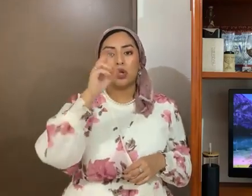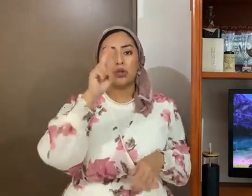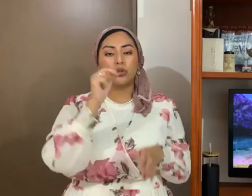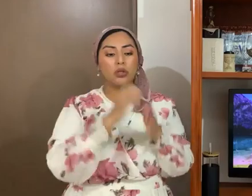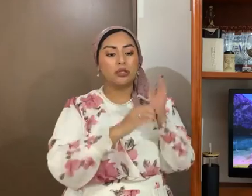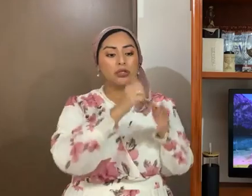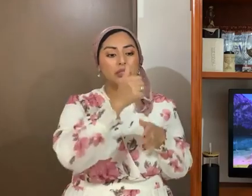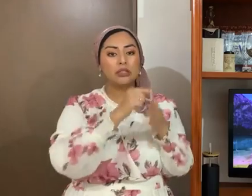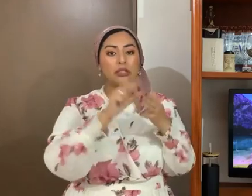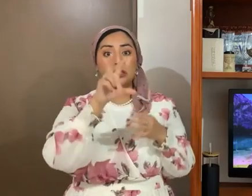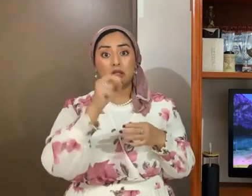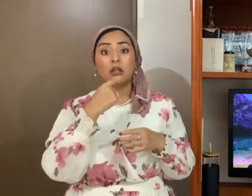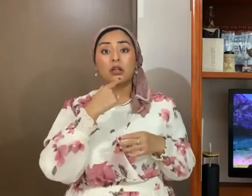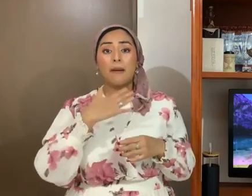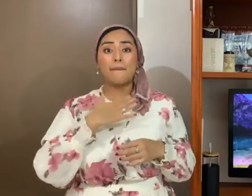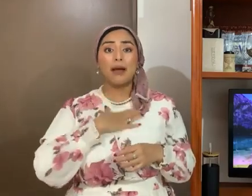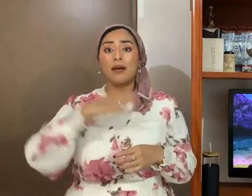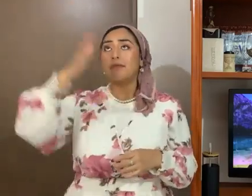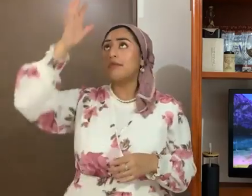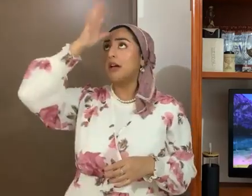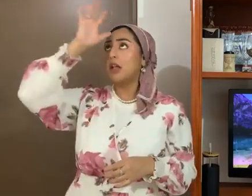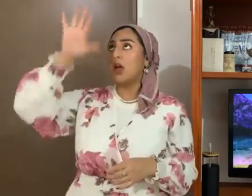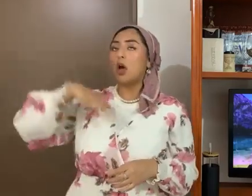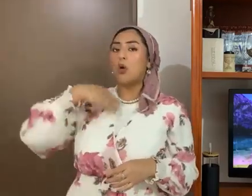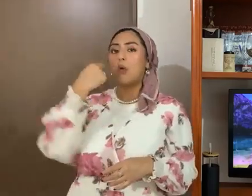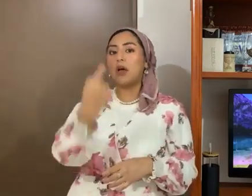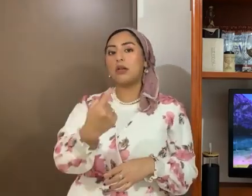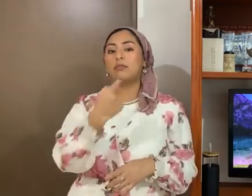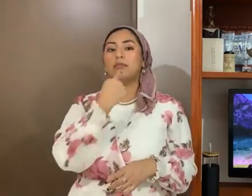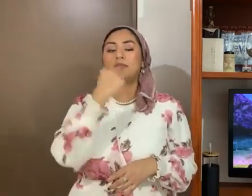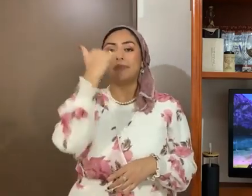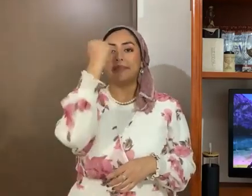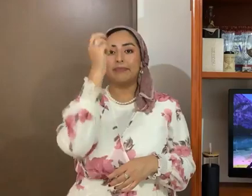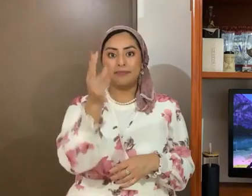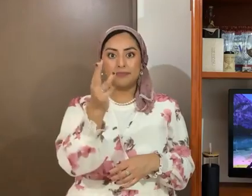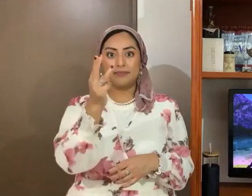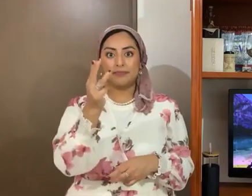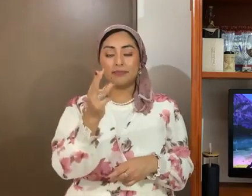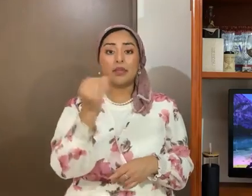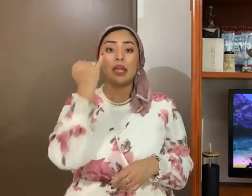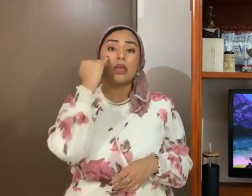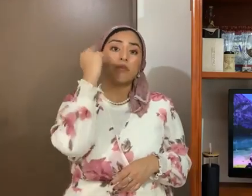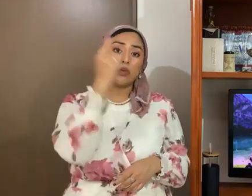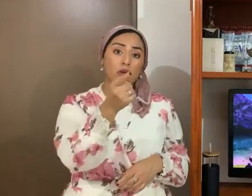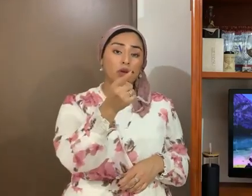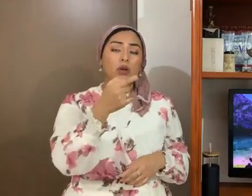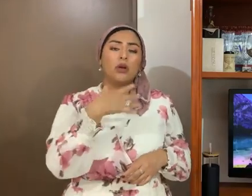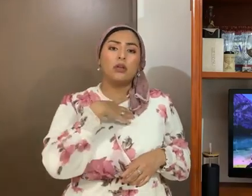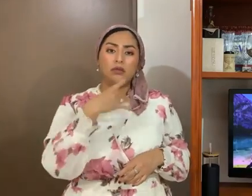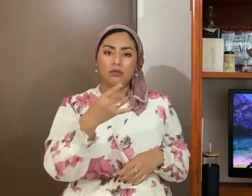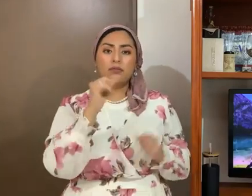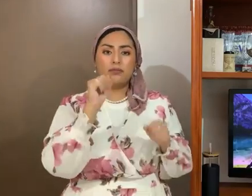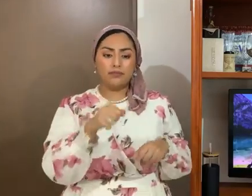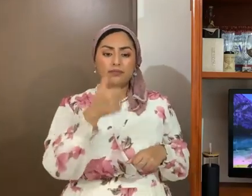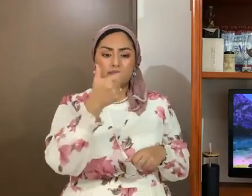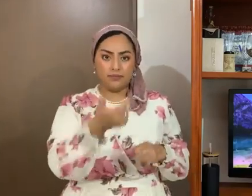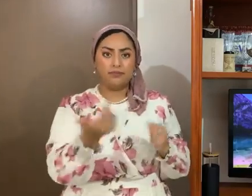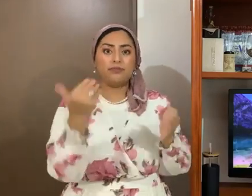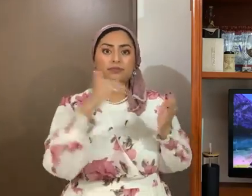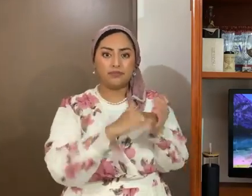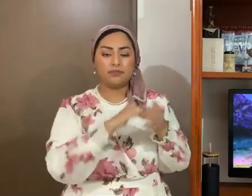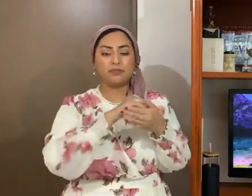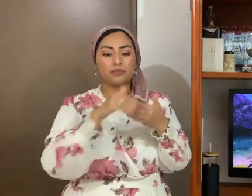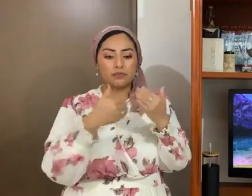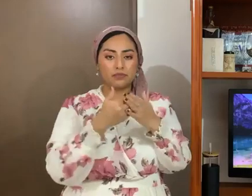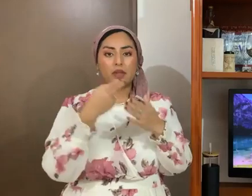10:30. Yo y el Abba uno somos, dice nuestro Adón Yahshua HaMashiach. Si ustedes gustan, pueden repasar